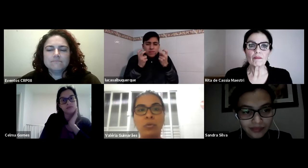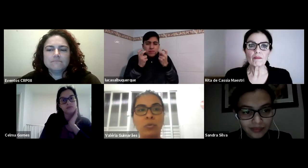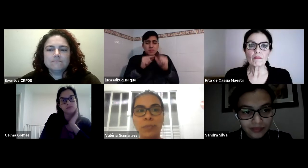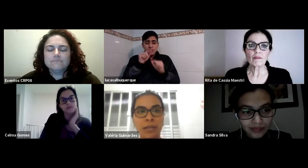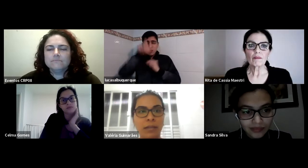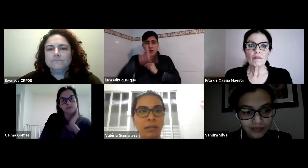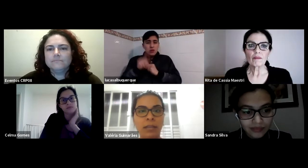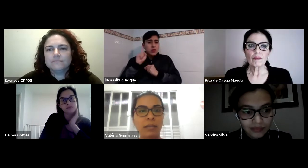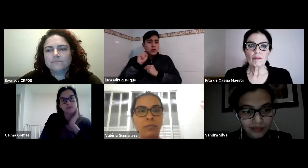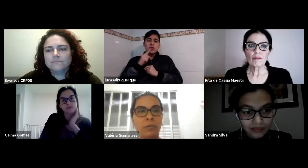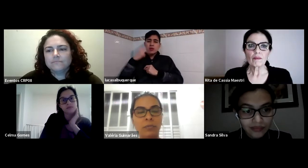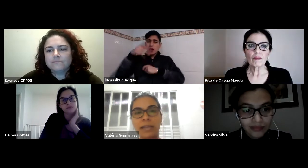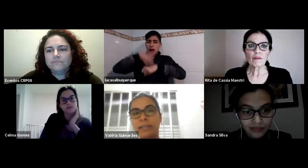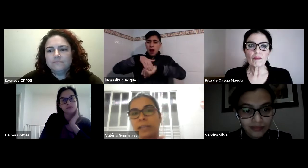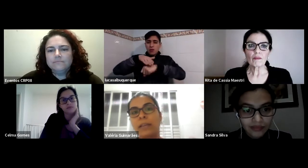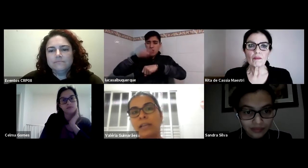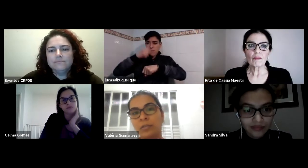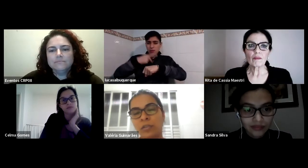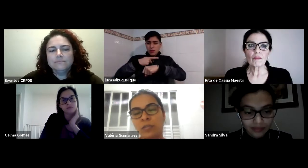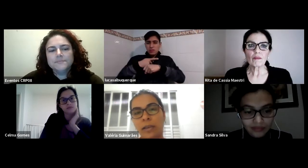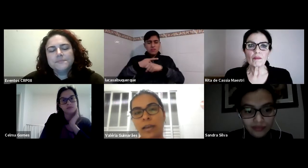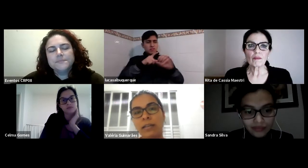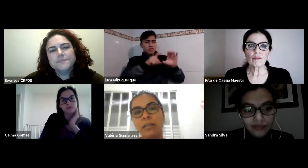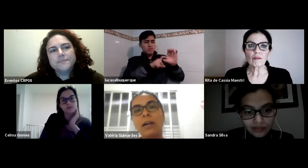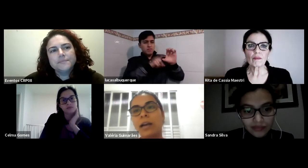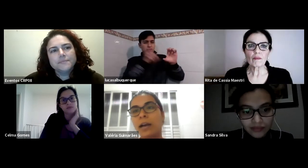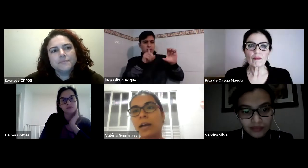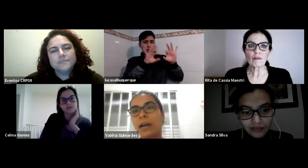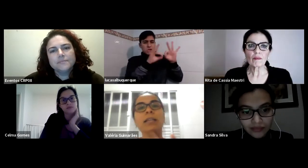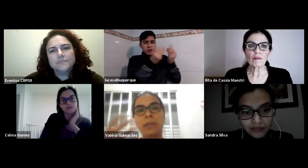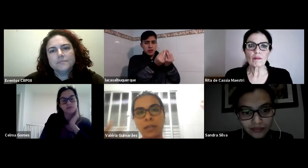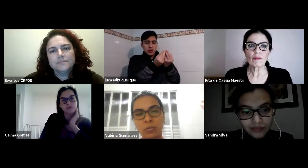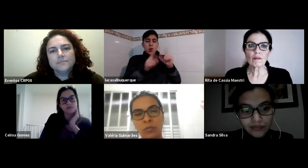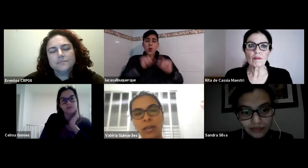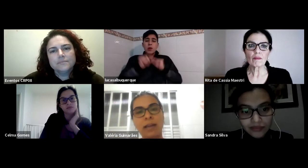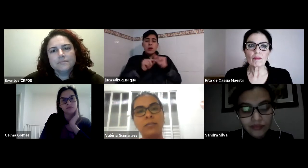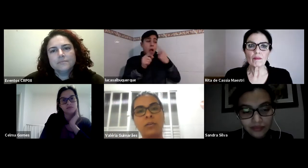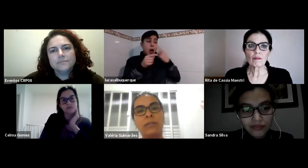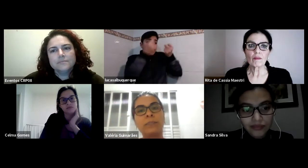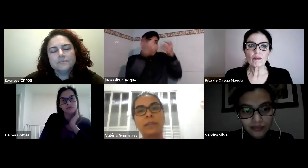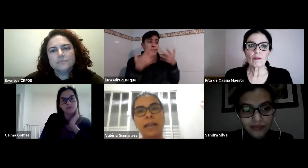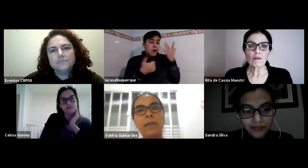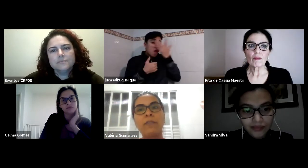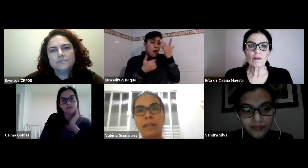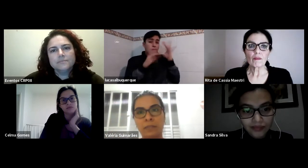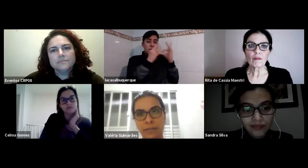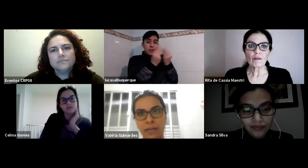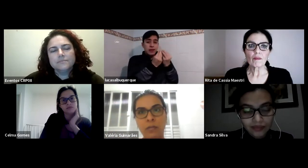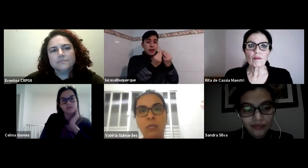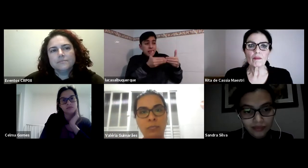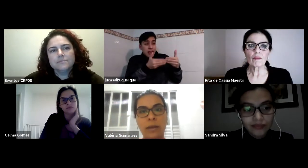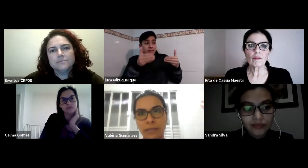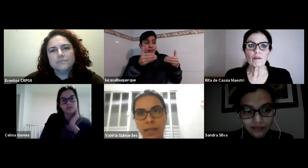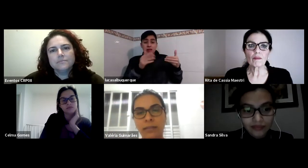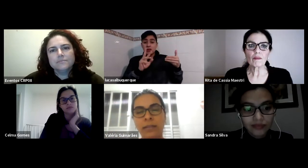ele tem autonomia, que não tem essa dependência dos seus familiares, eu acabo explicando para os familiares, olha, daqui para frente vai